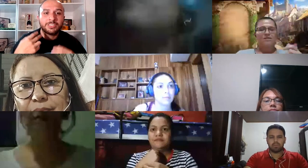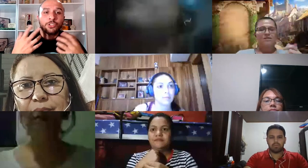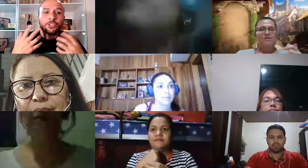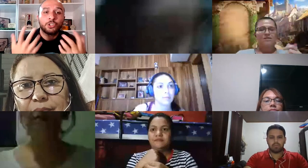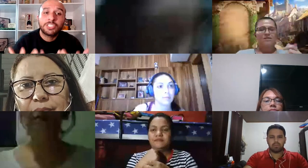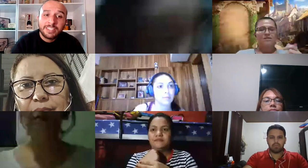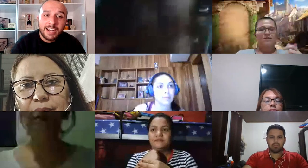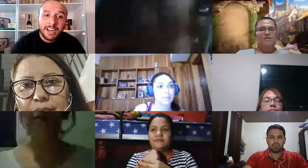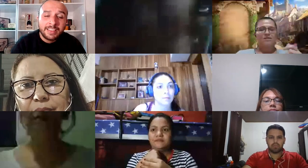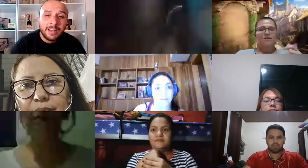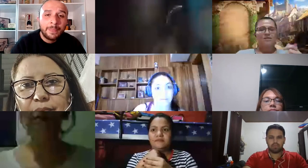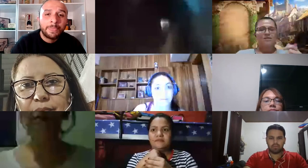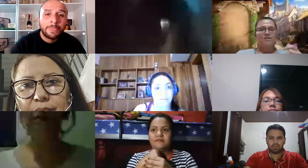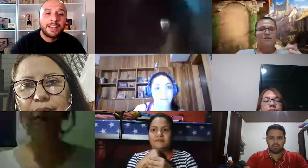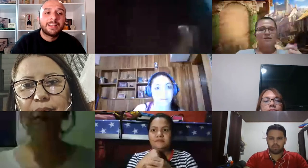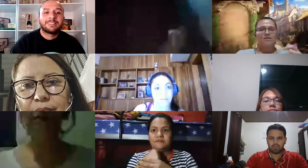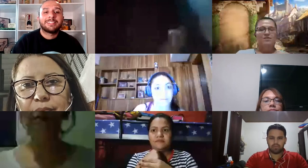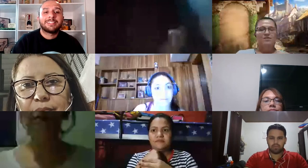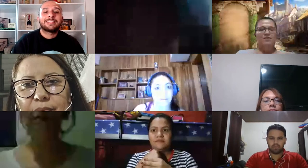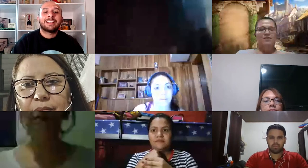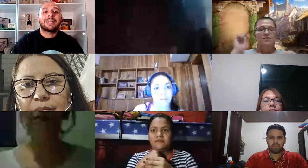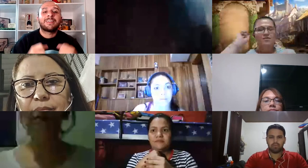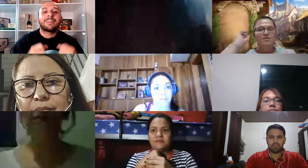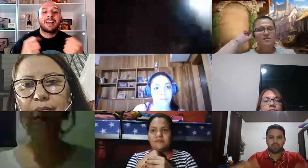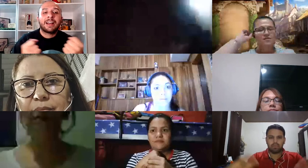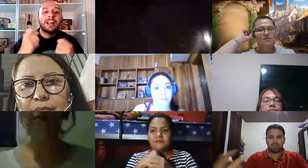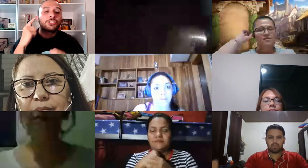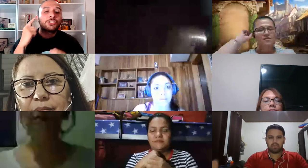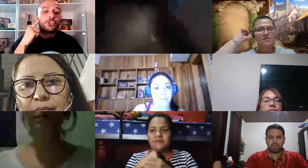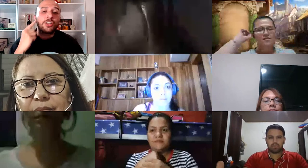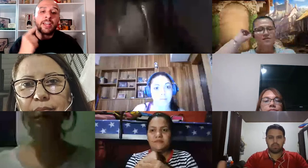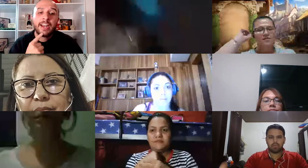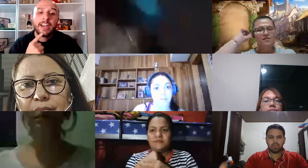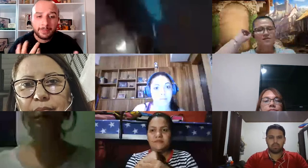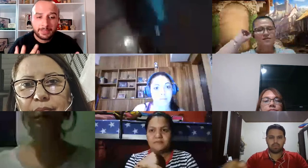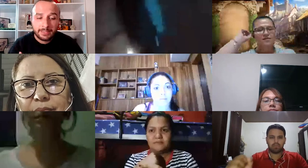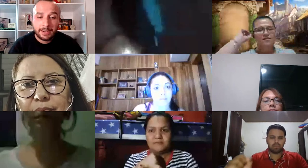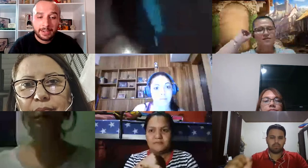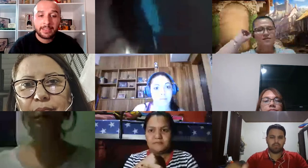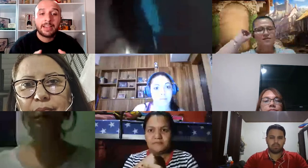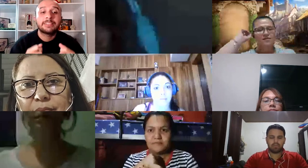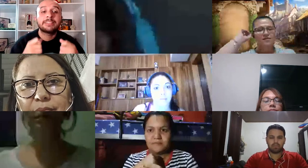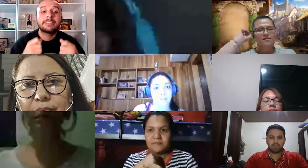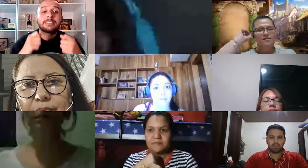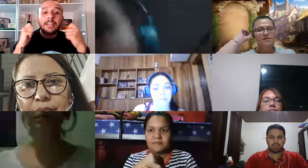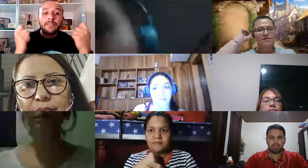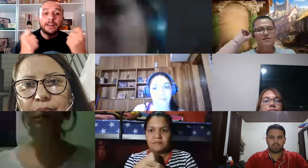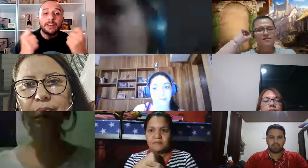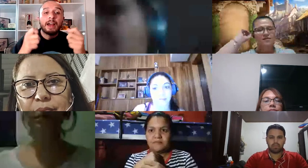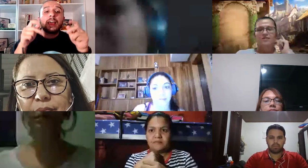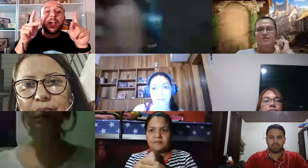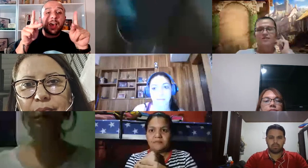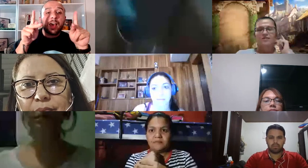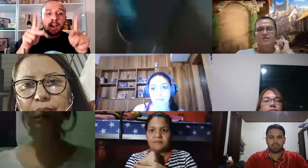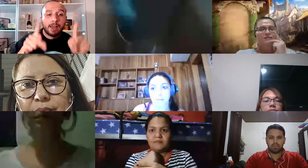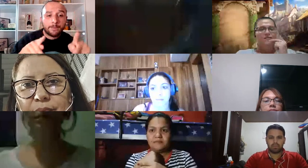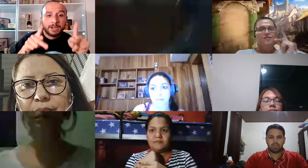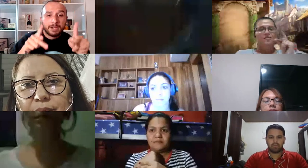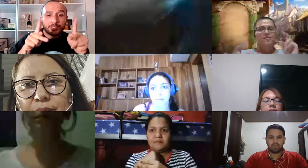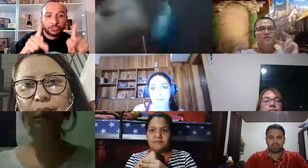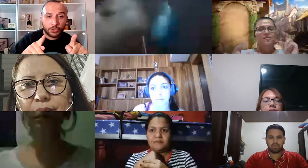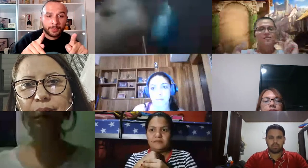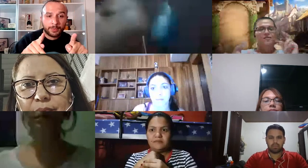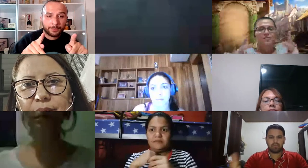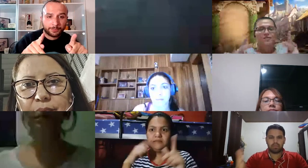Entonces no se trata de celebrar a la sordera, se trata de celebrar a la persona.